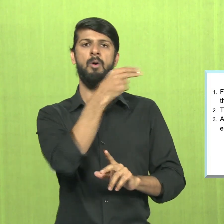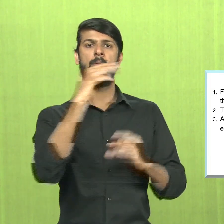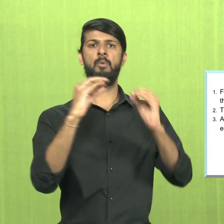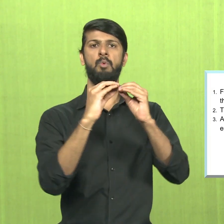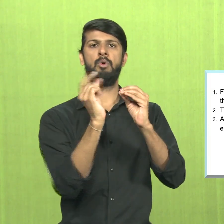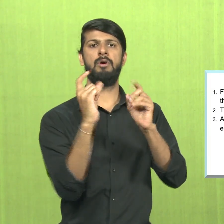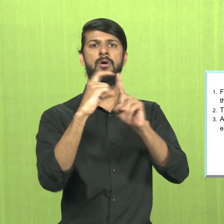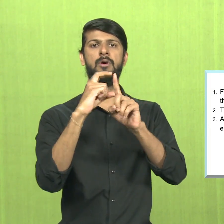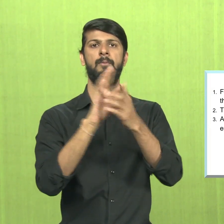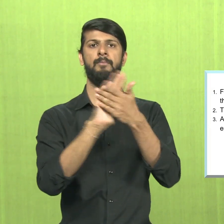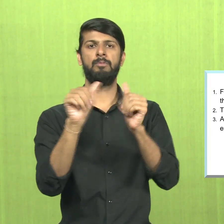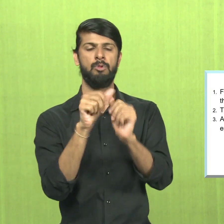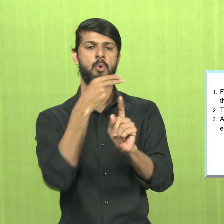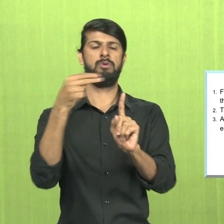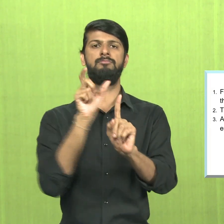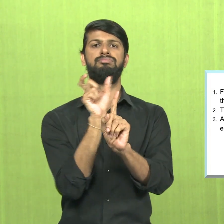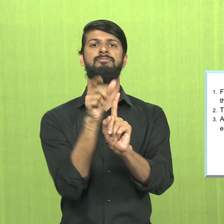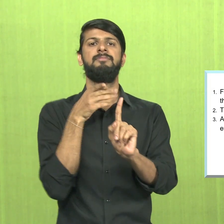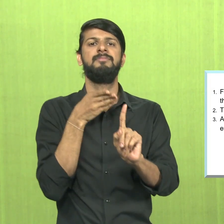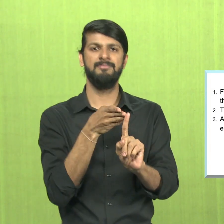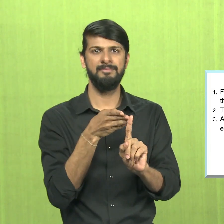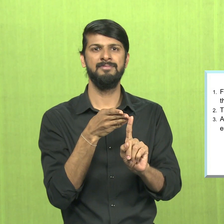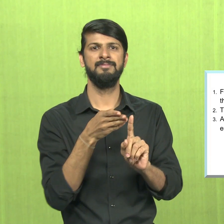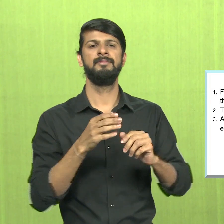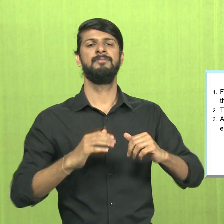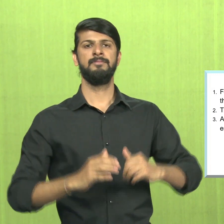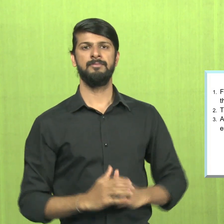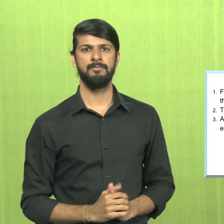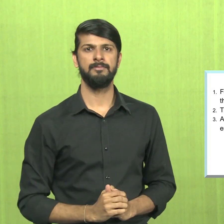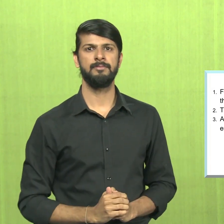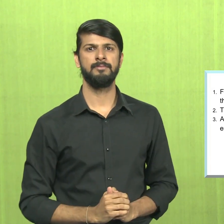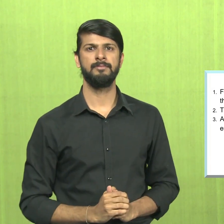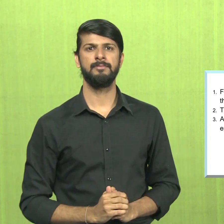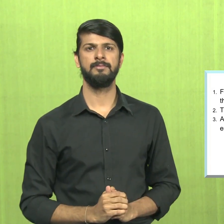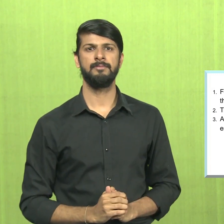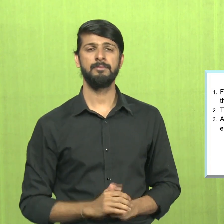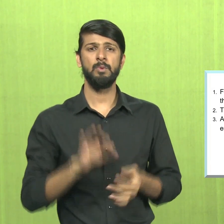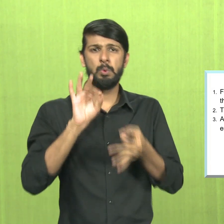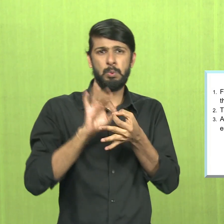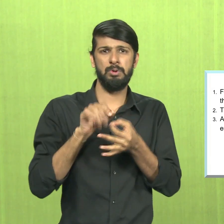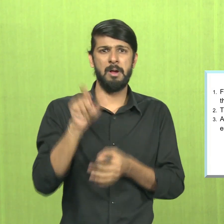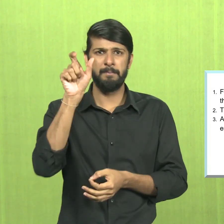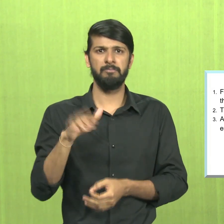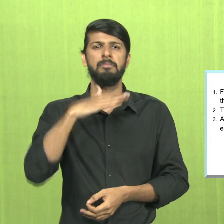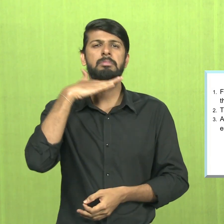इनलाइटनमेंट एंड वैकुंठ एंड डिस्पोजल ग्लास बुद्ध है और वर्ड बुद्धा